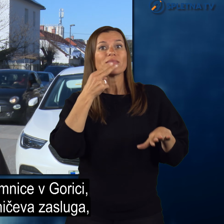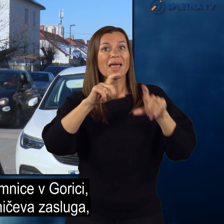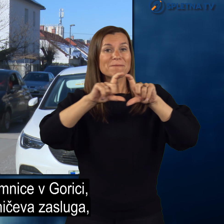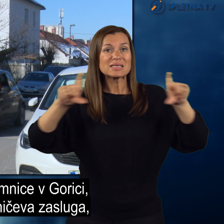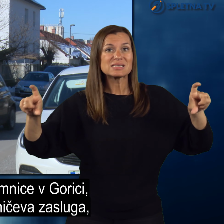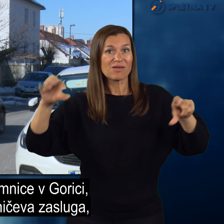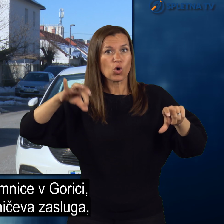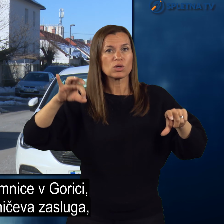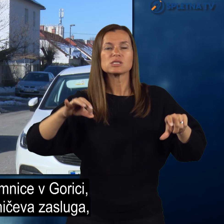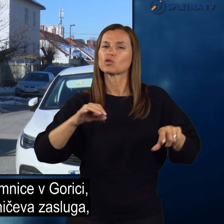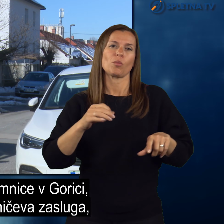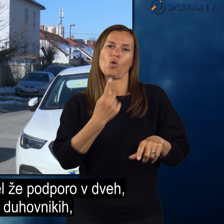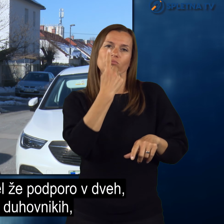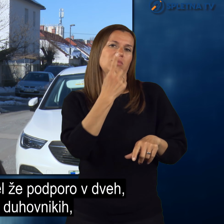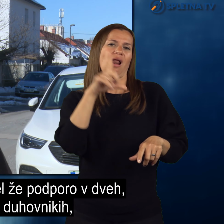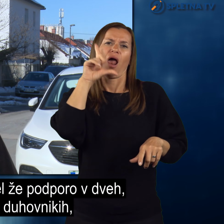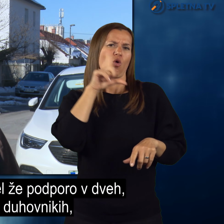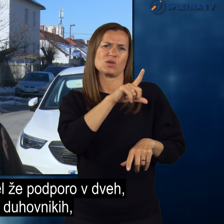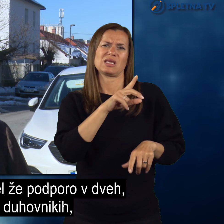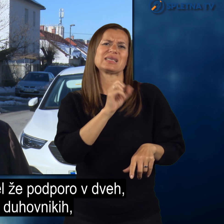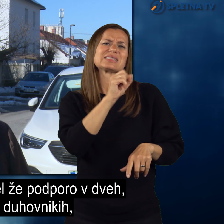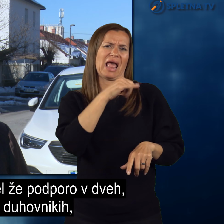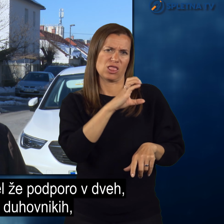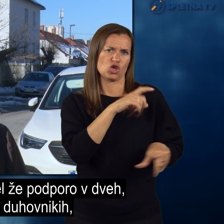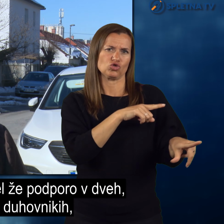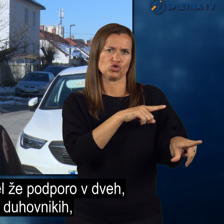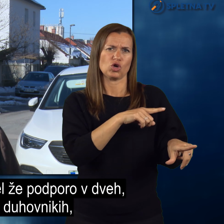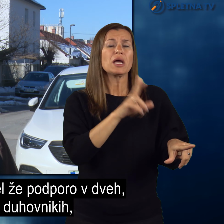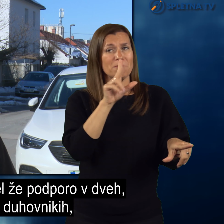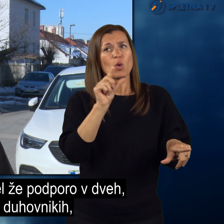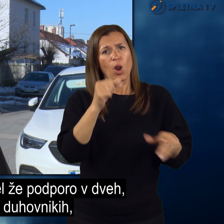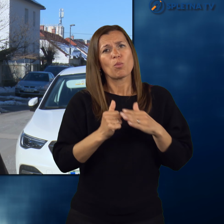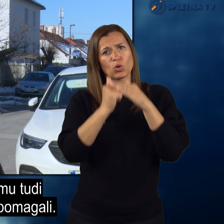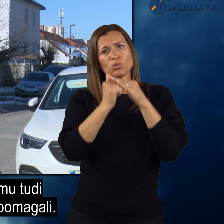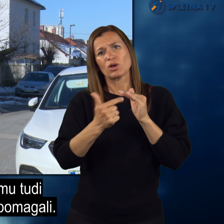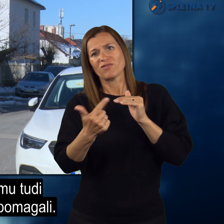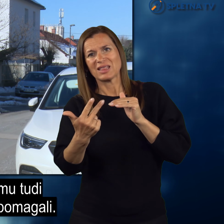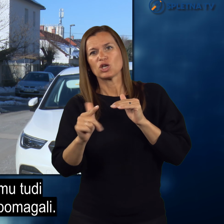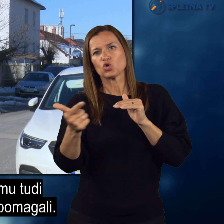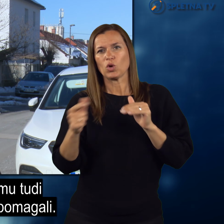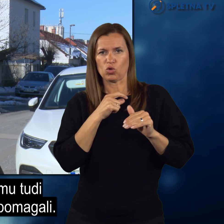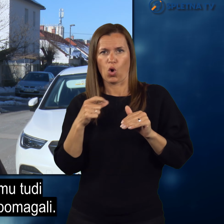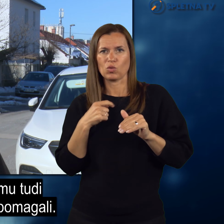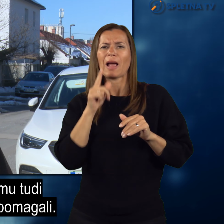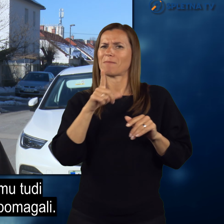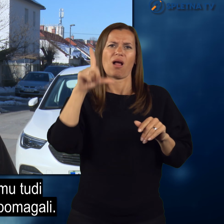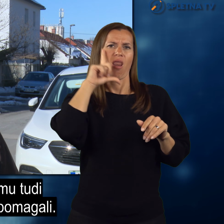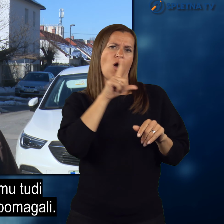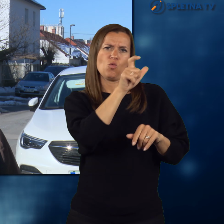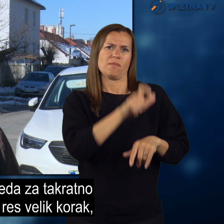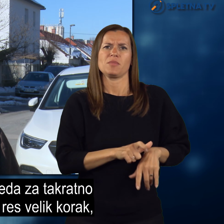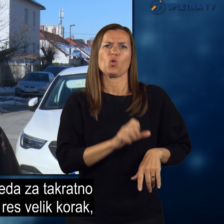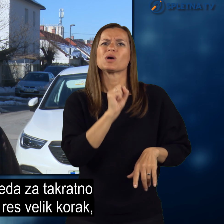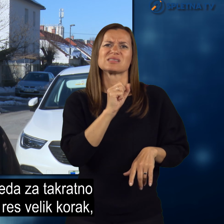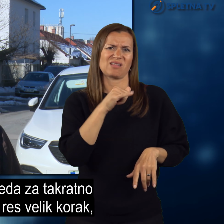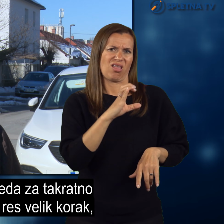pretežno Staničeva zasluga. Čeprav je takrat imel že podporo v 2-3 drugih duhovnikih, ki so mu tudi pri tem pomagali. In to